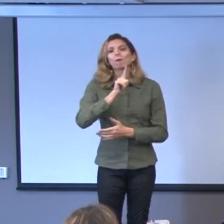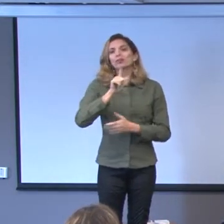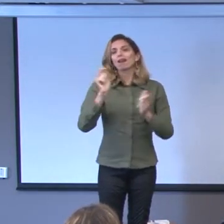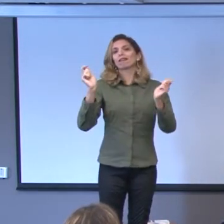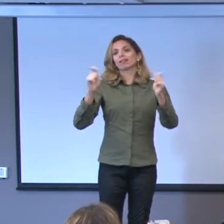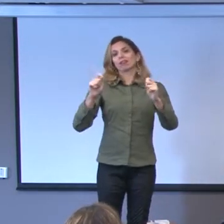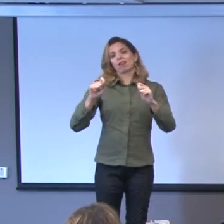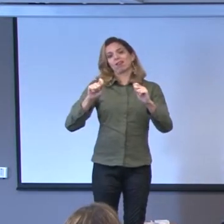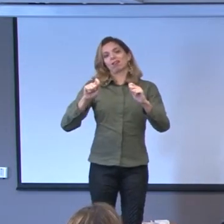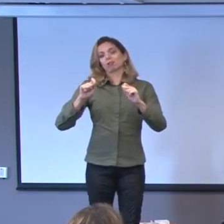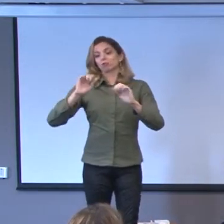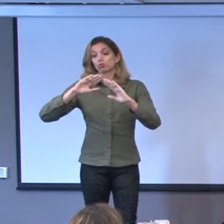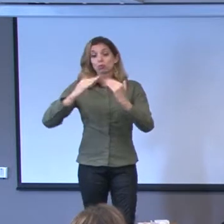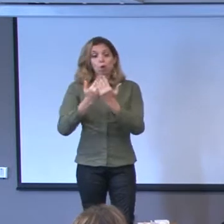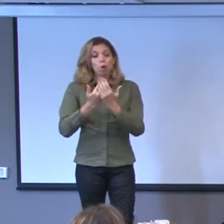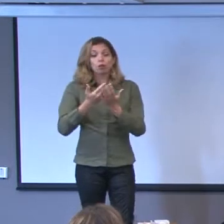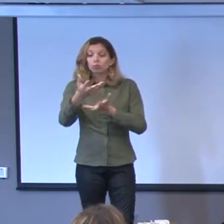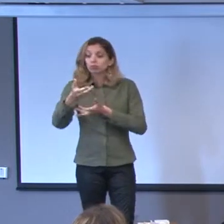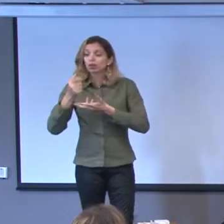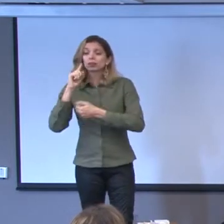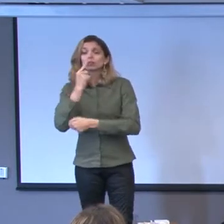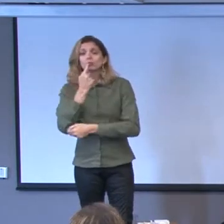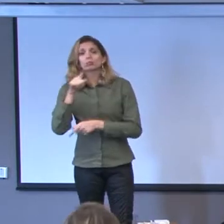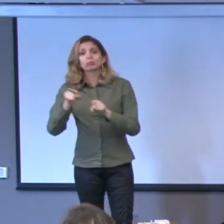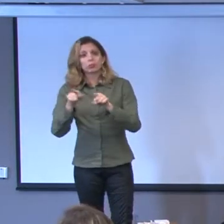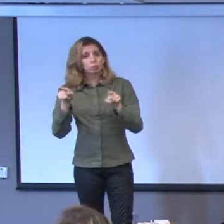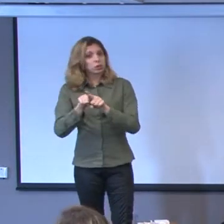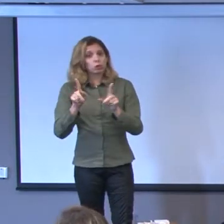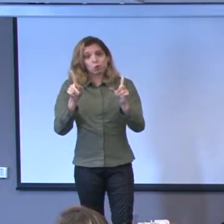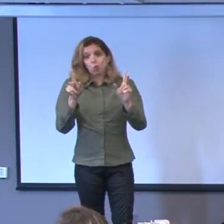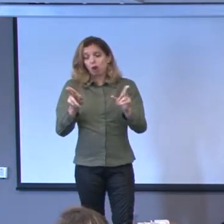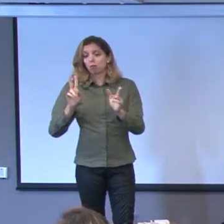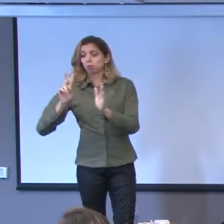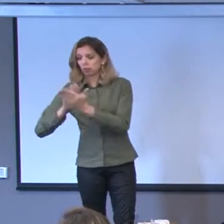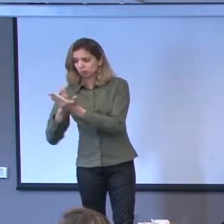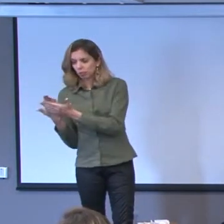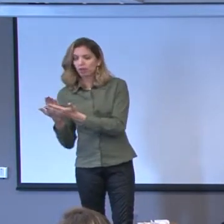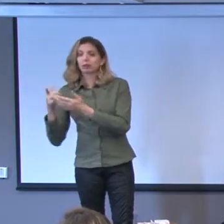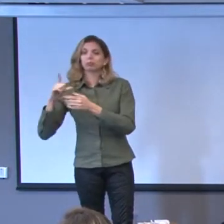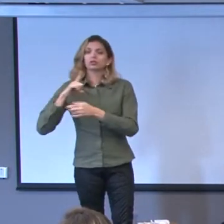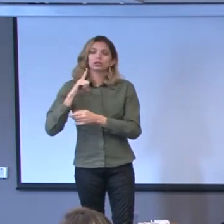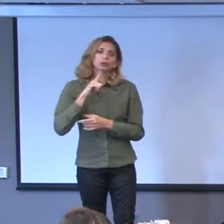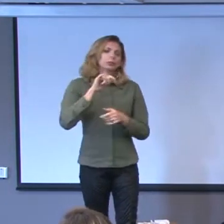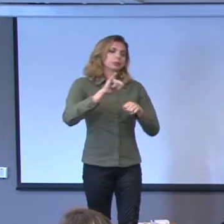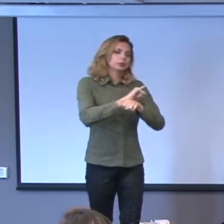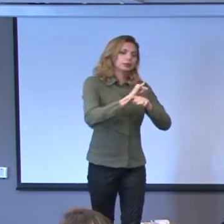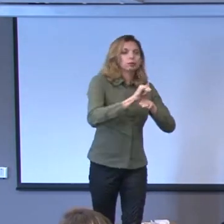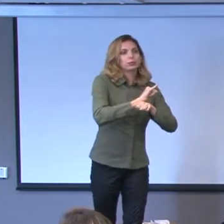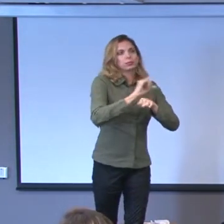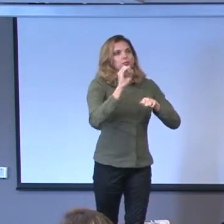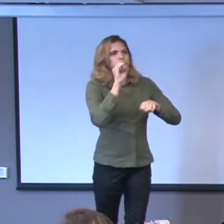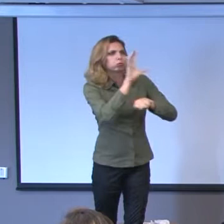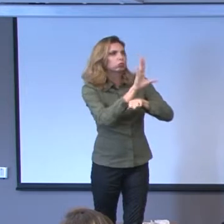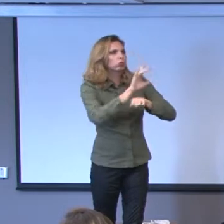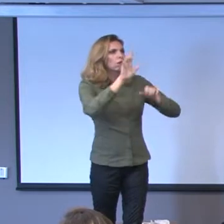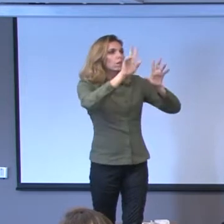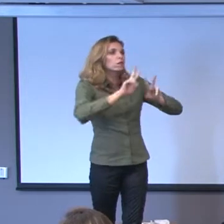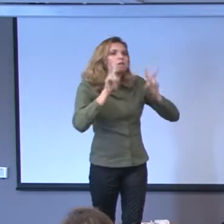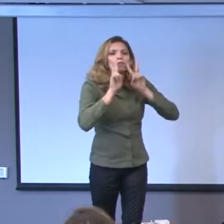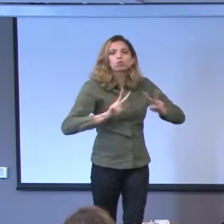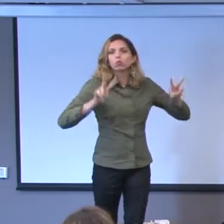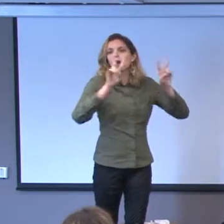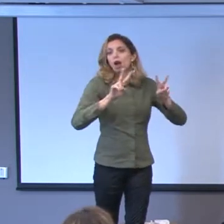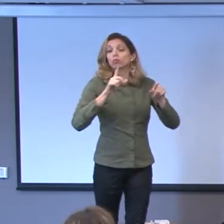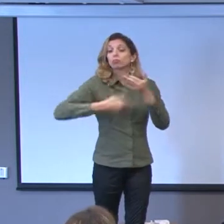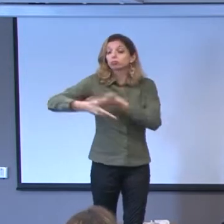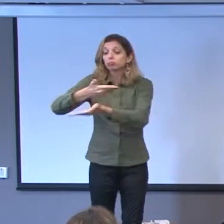criar um ambiente acolhedor para a criança surda também, com presença dos intérpretes, com materiais mais visuais e com todo mundo se relacionando